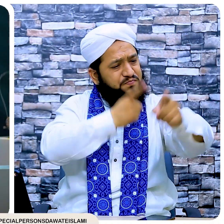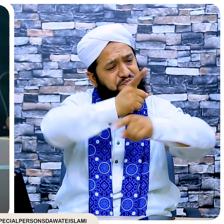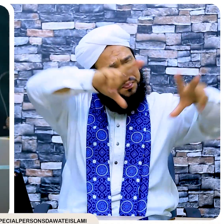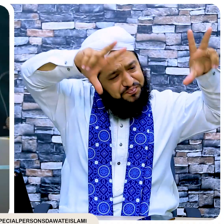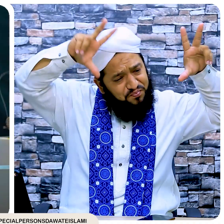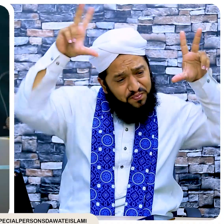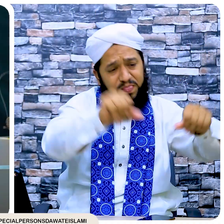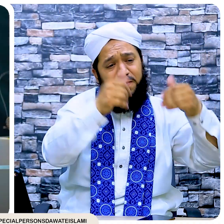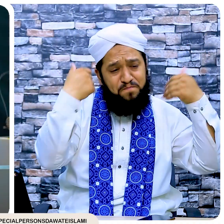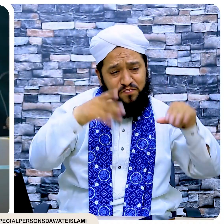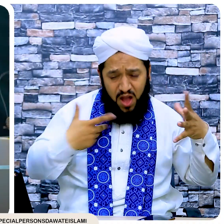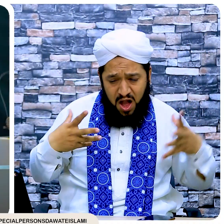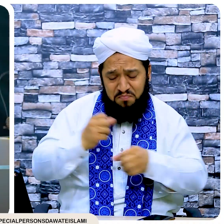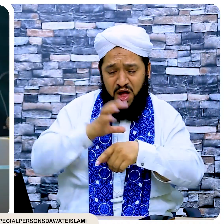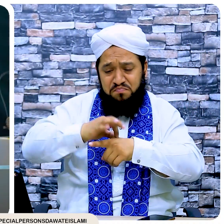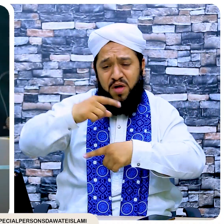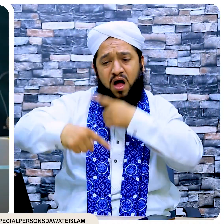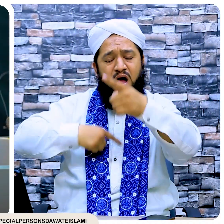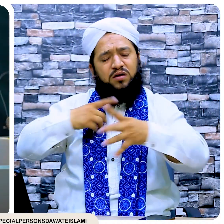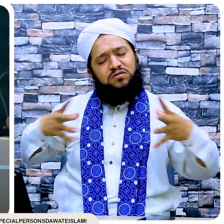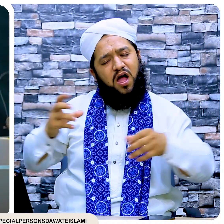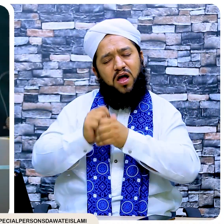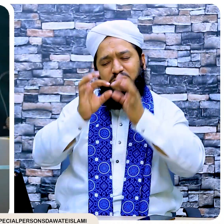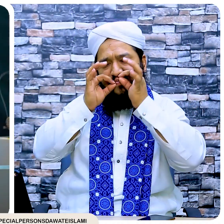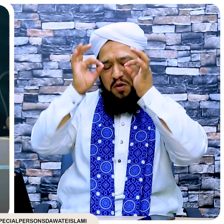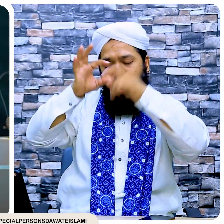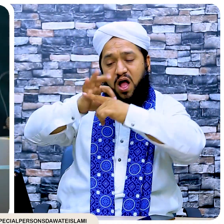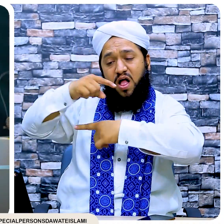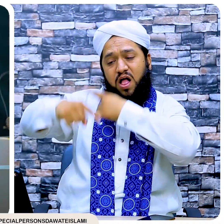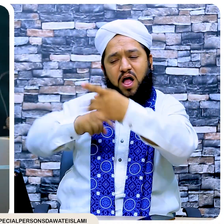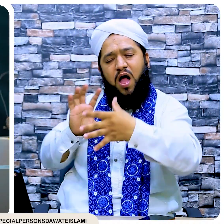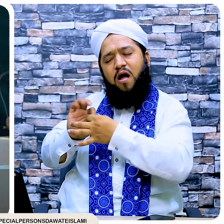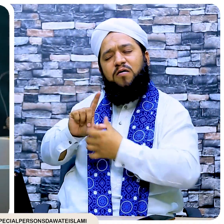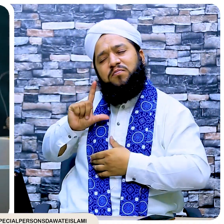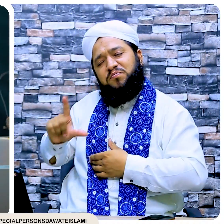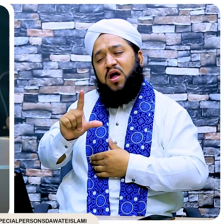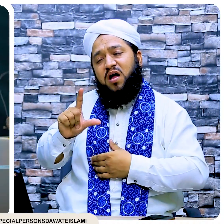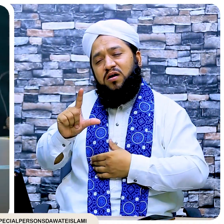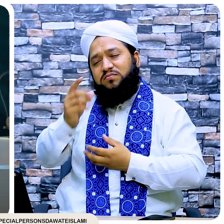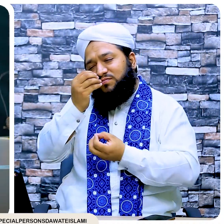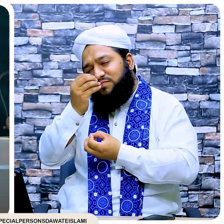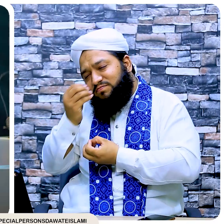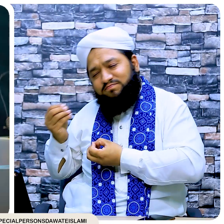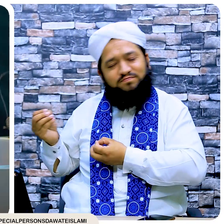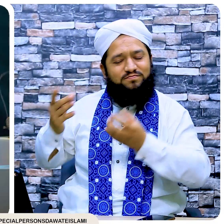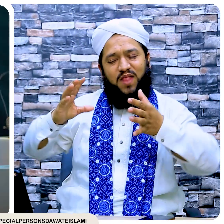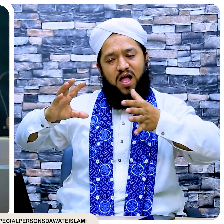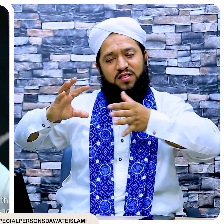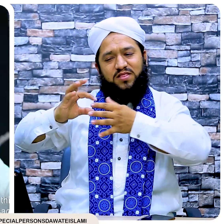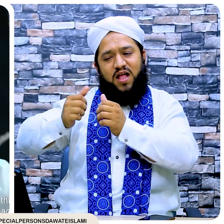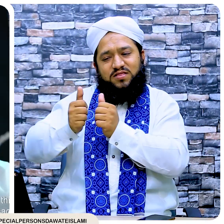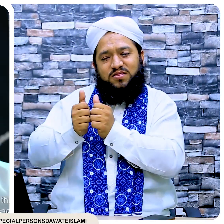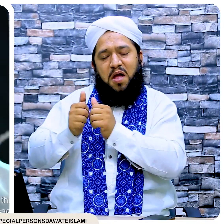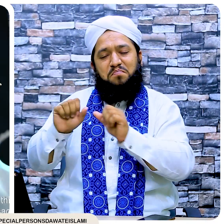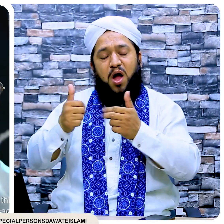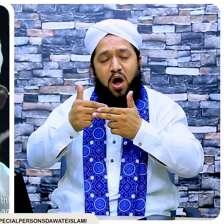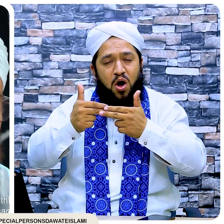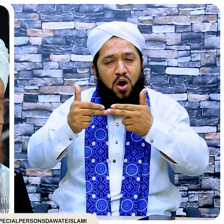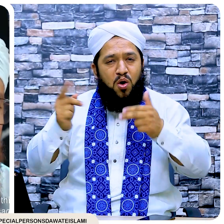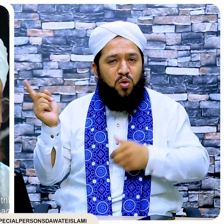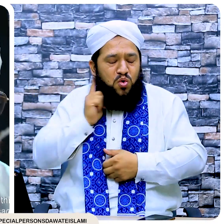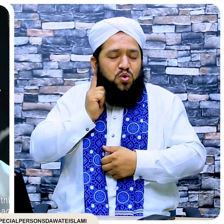کو خیمہ اتھر کی طرف بڑھتے ہوئے دیکھا تو فرمایا کہ خرابی ہو تمہارے لیے، میرے اہل بیت سے اپنے جاہلوں کو روکو.